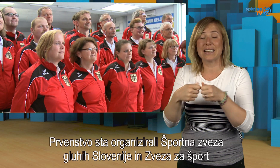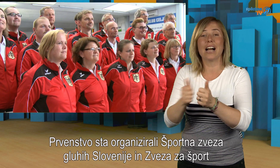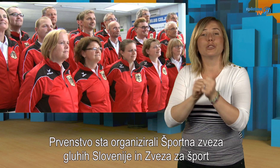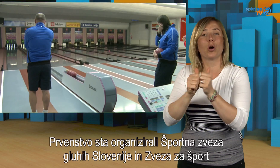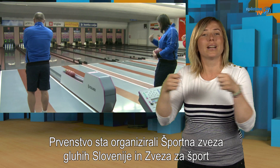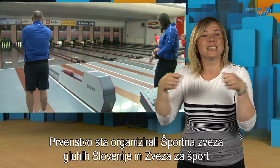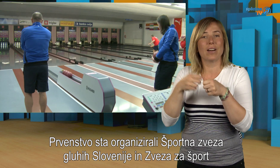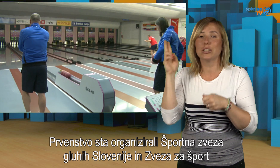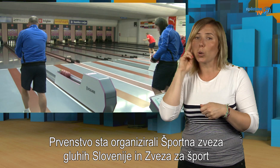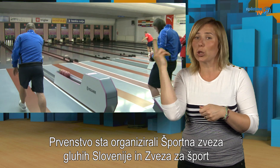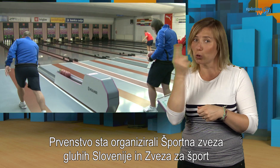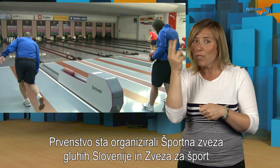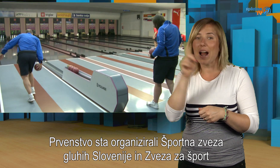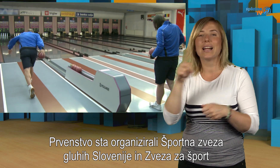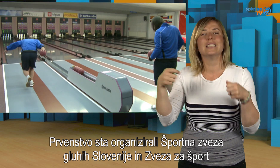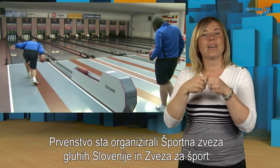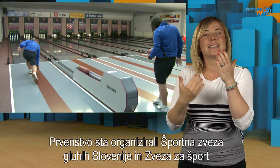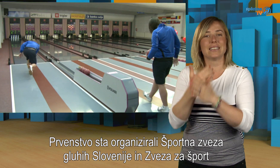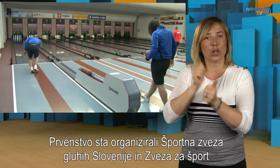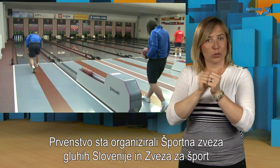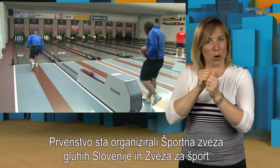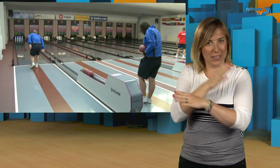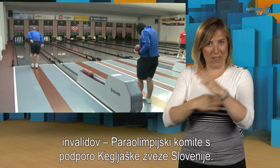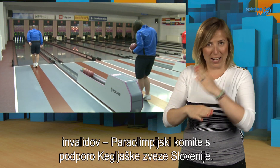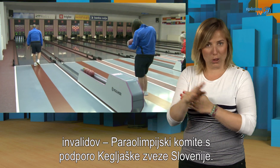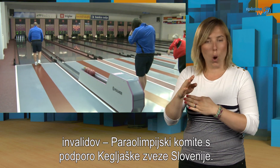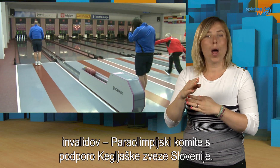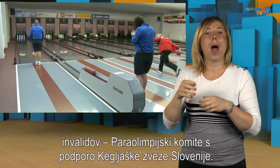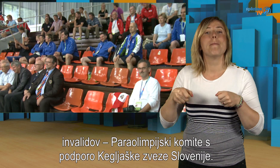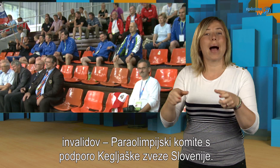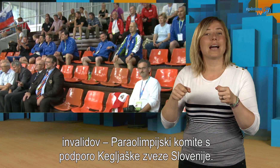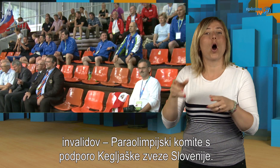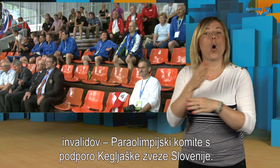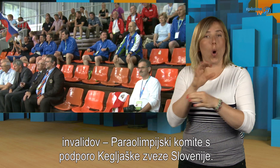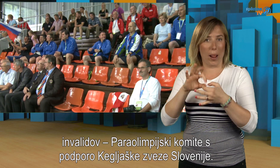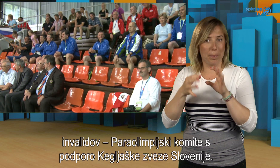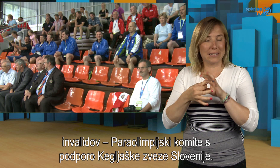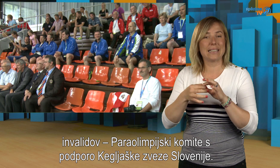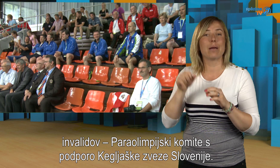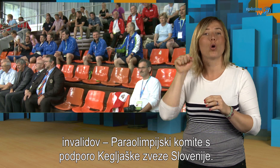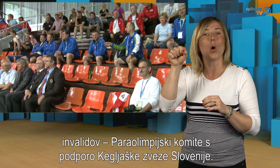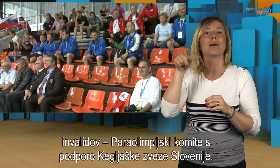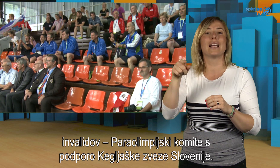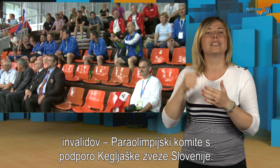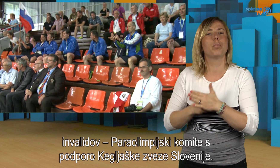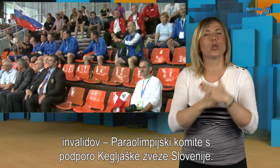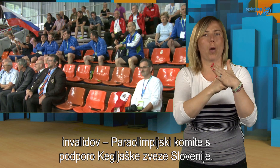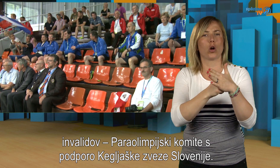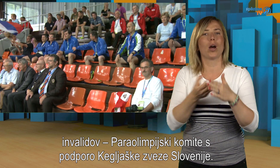Slovenije. Prvenstvo sta organizirali Športna zveza gluhih Slovenije in Zveza za šport invalidov Paraolimpijski komite s